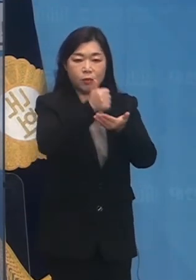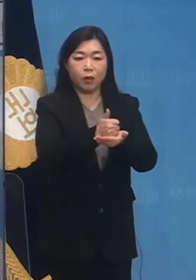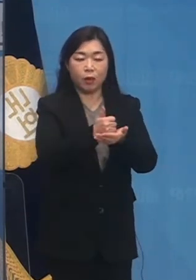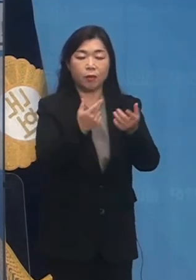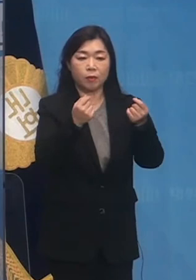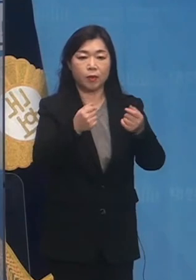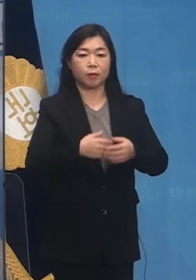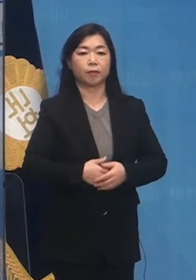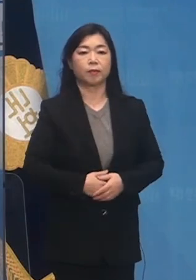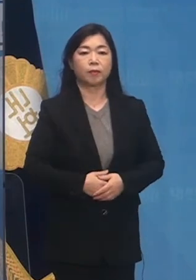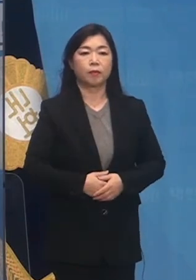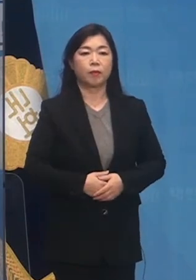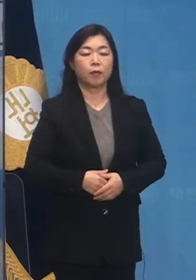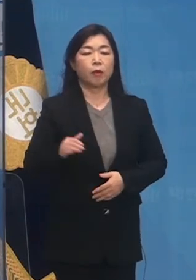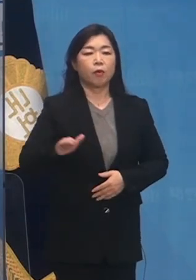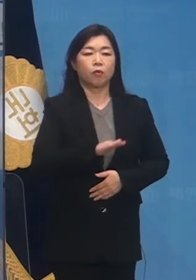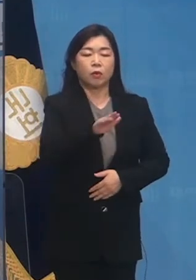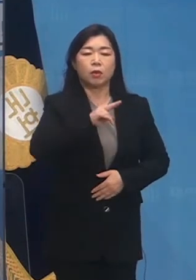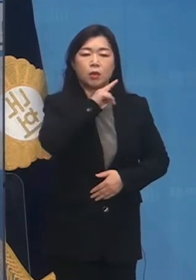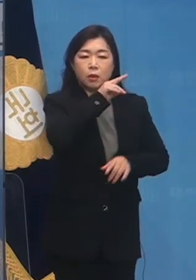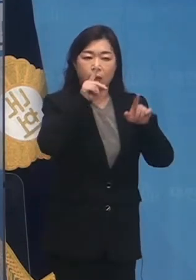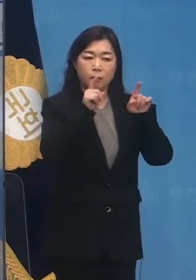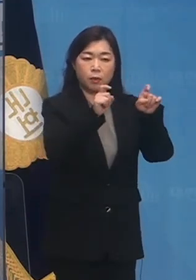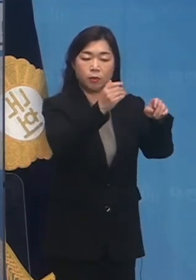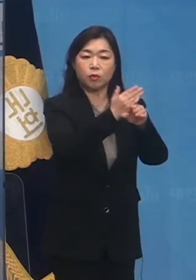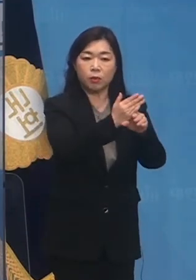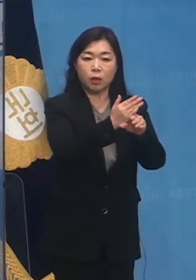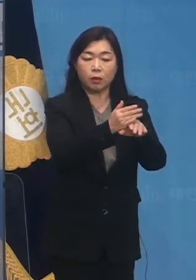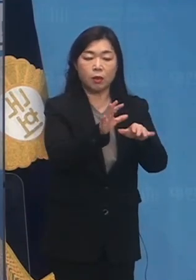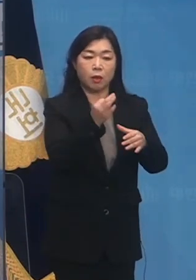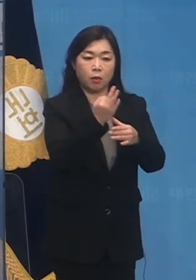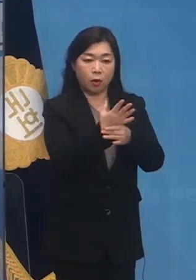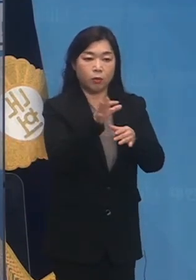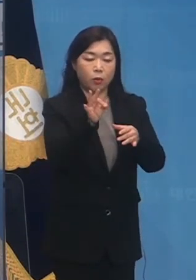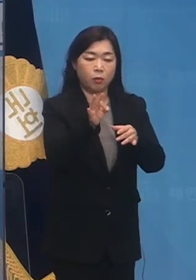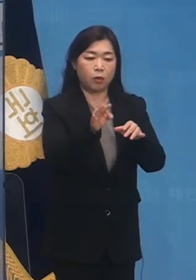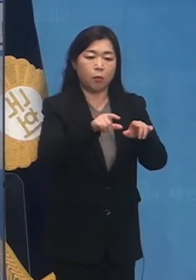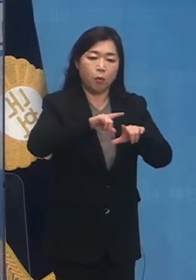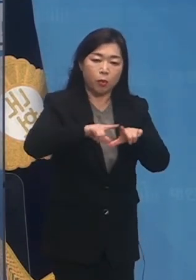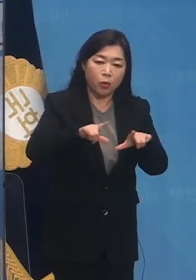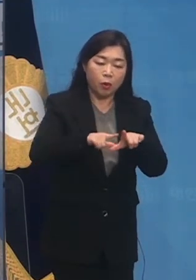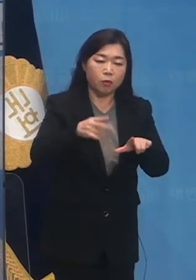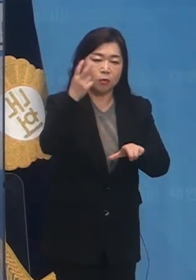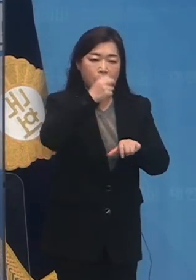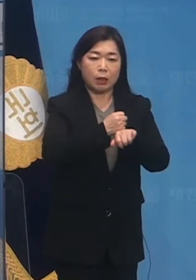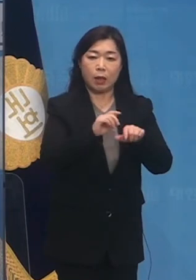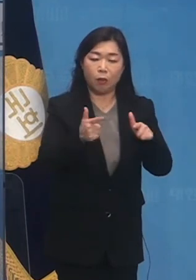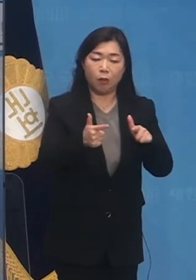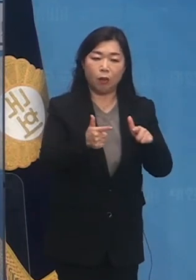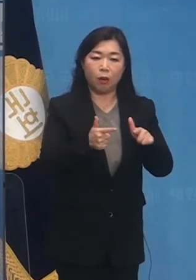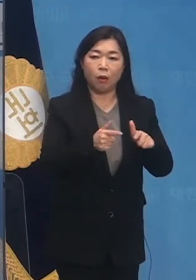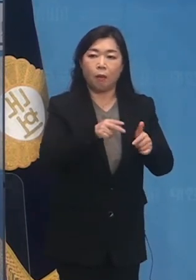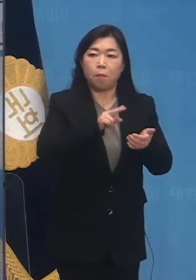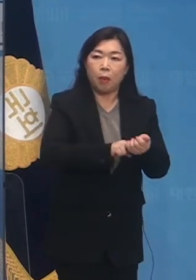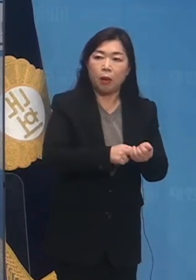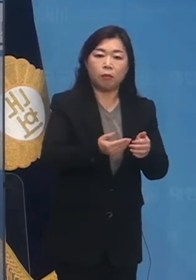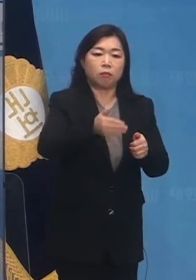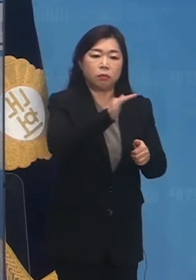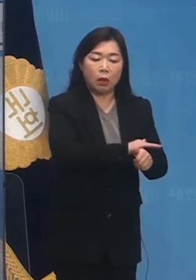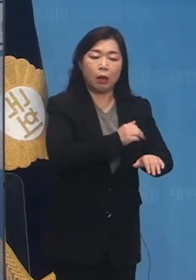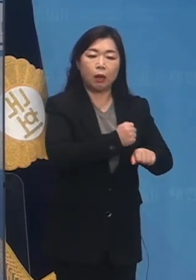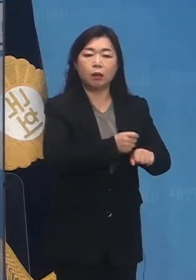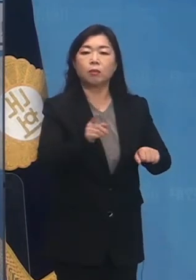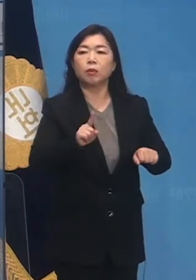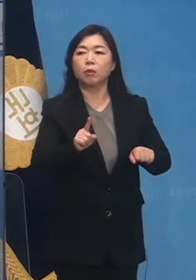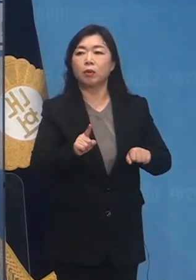맞게 됩니다. 저희는 의심하고 있습니다. 현금 흐름을 단순히 조사하지 않고 뭉갰다라는 것을